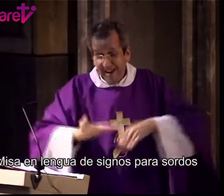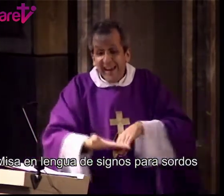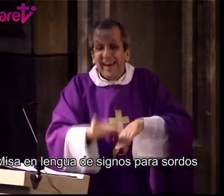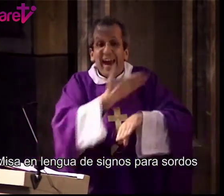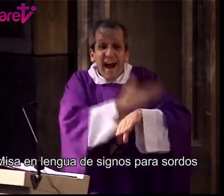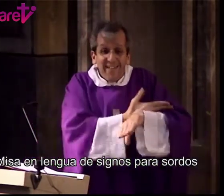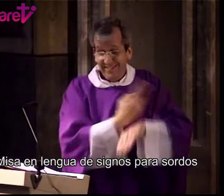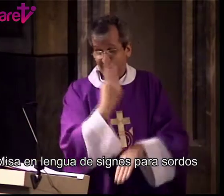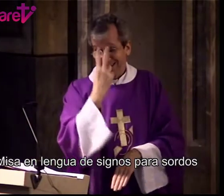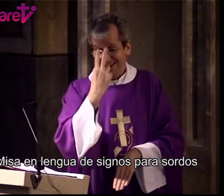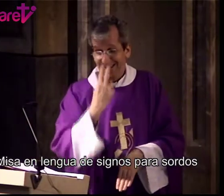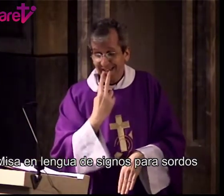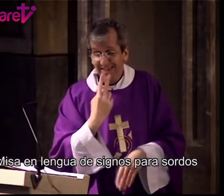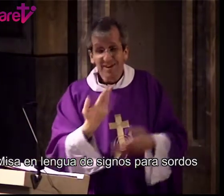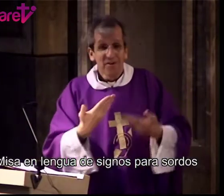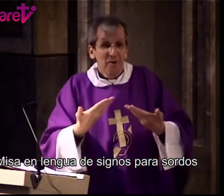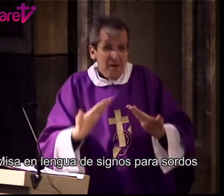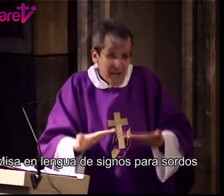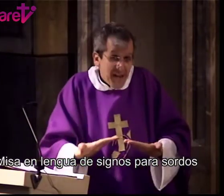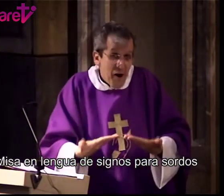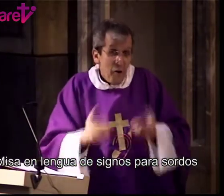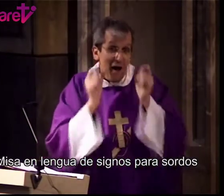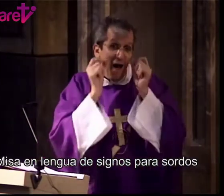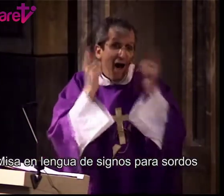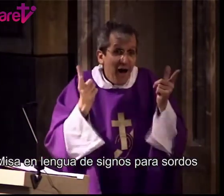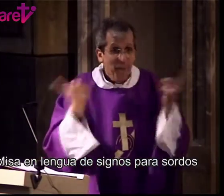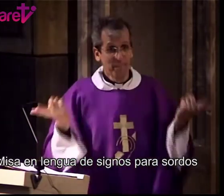que antes era ciego y que ahora veo.